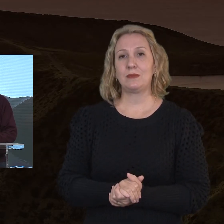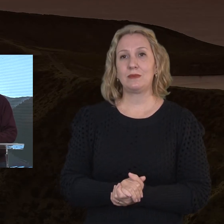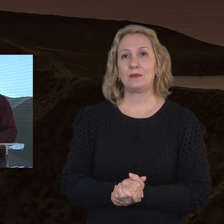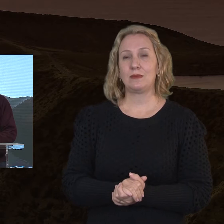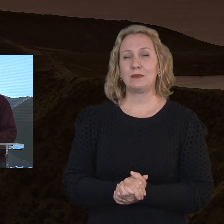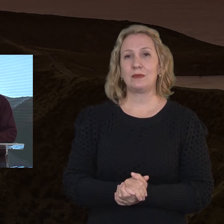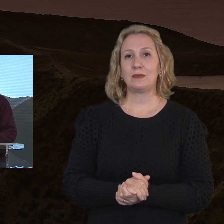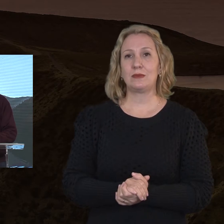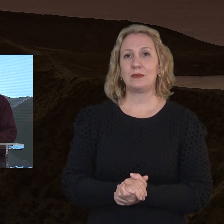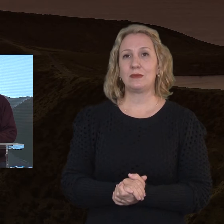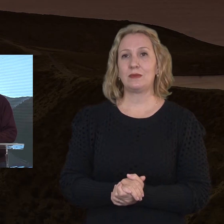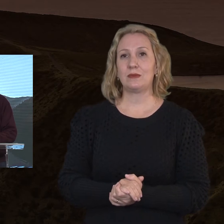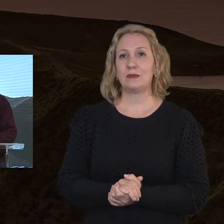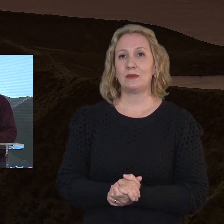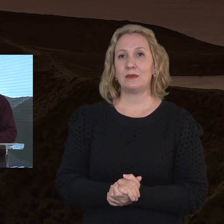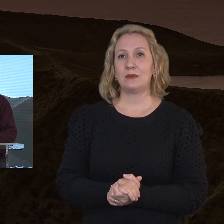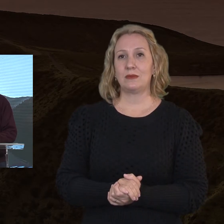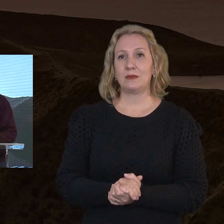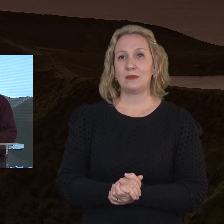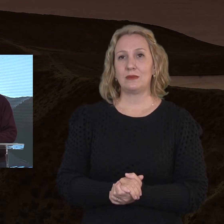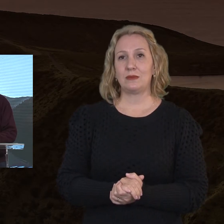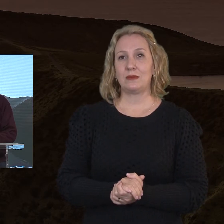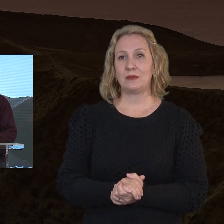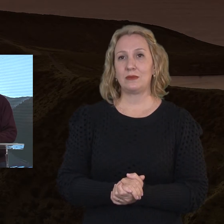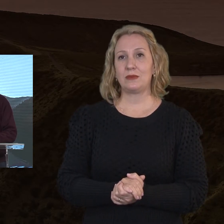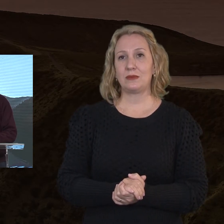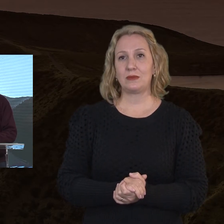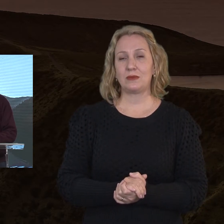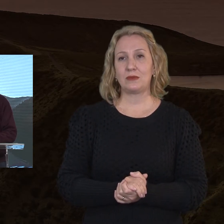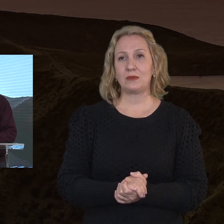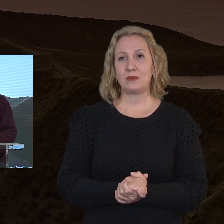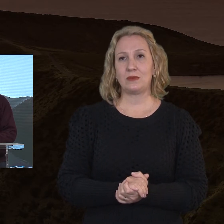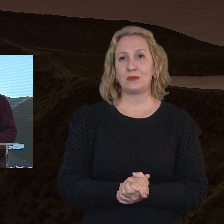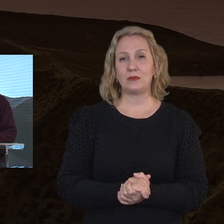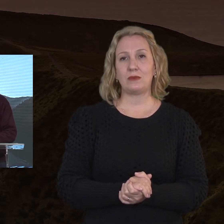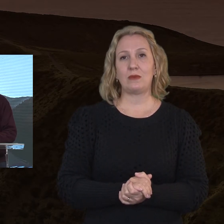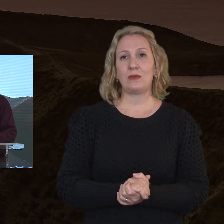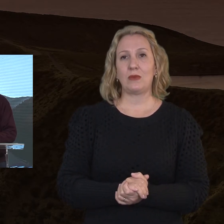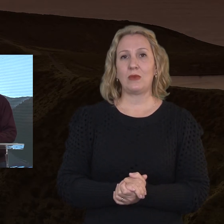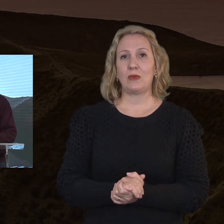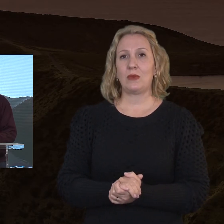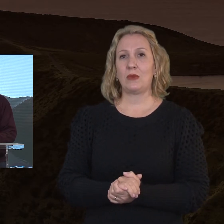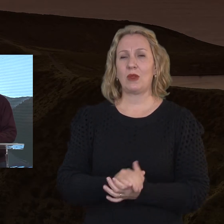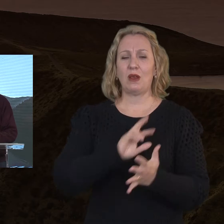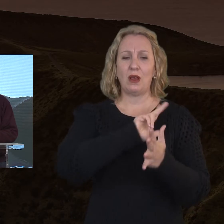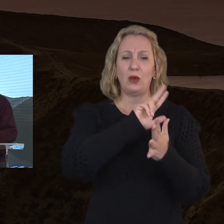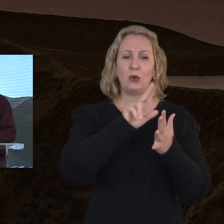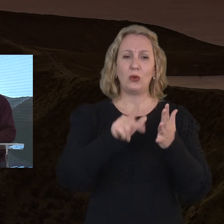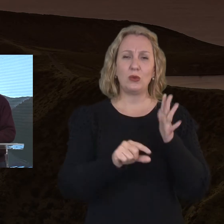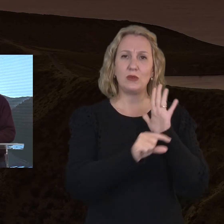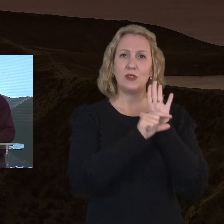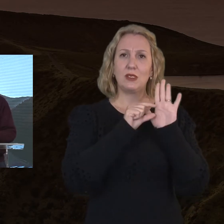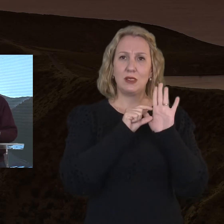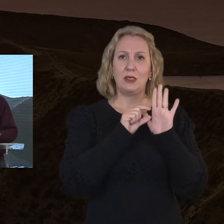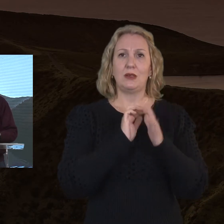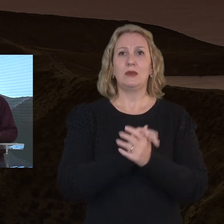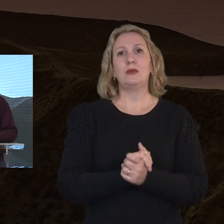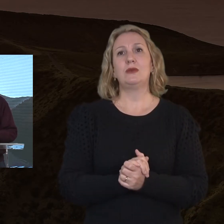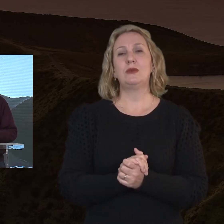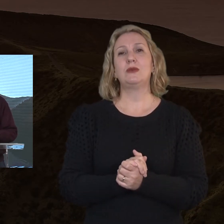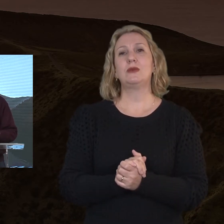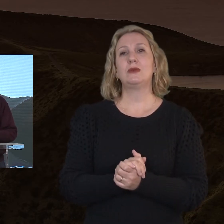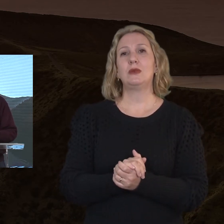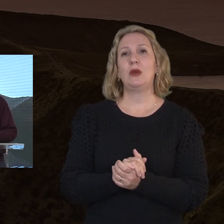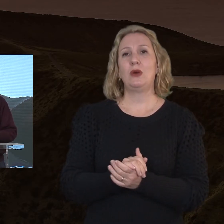cristo nós lemos né irmãos vamos ler alguns versículos que foram lidos no domingo de manhã colossenses